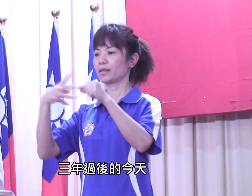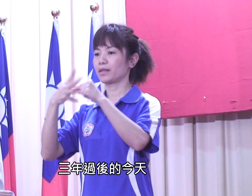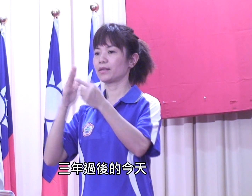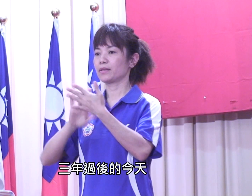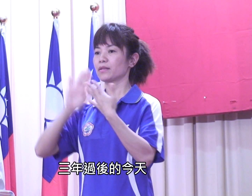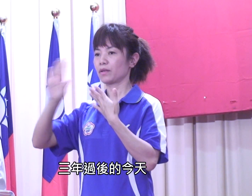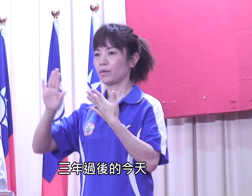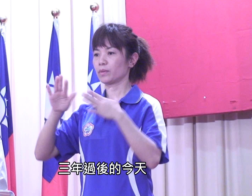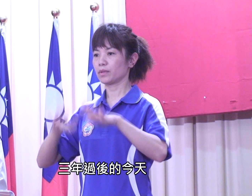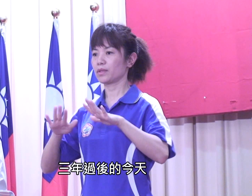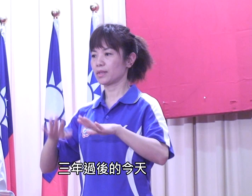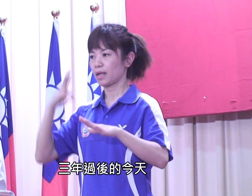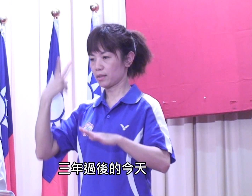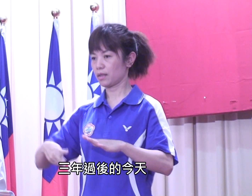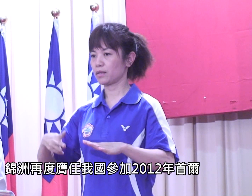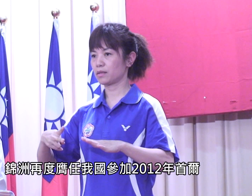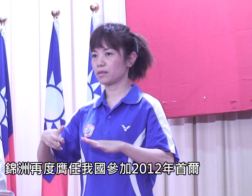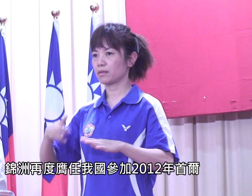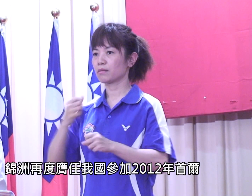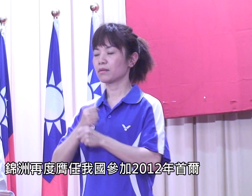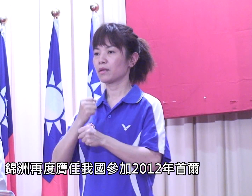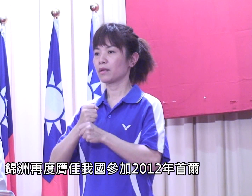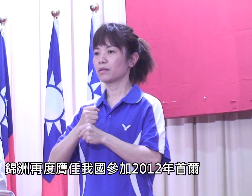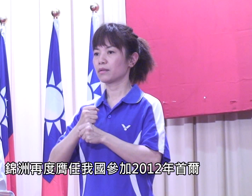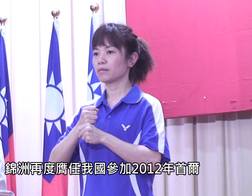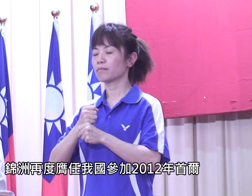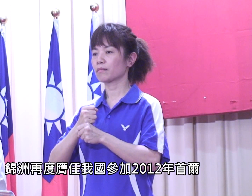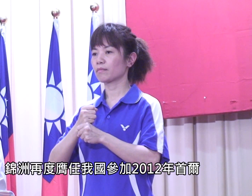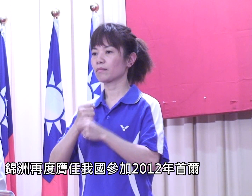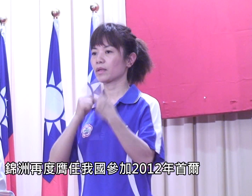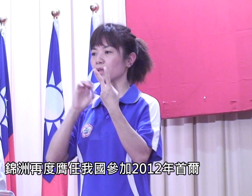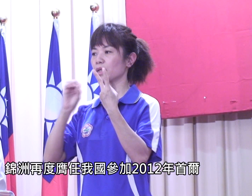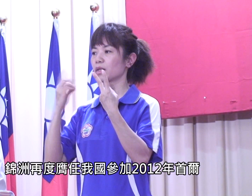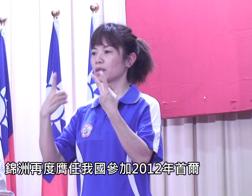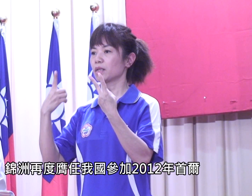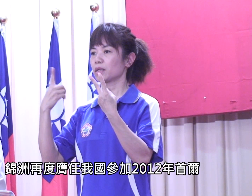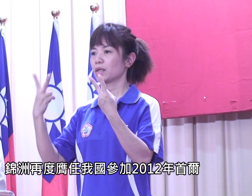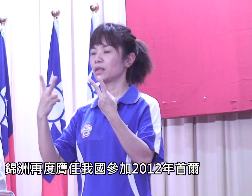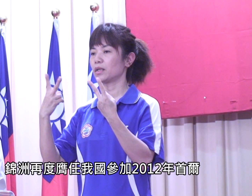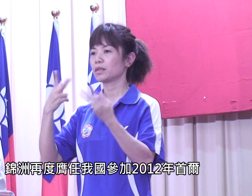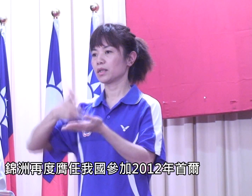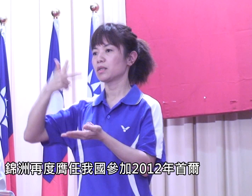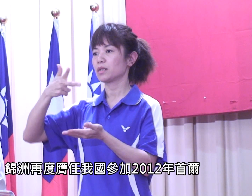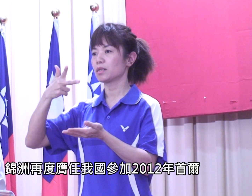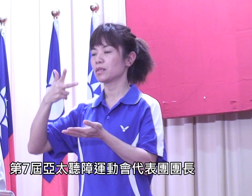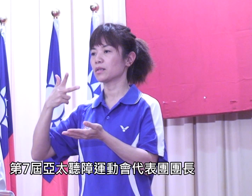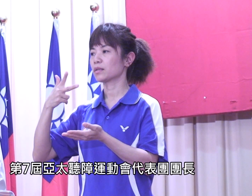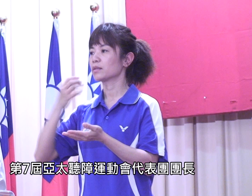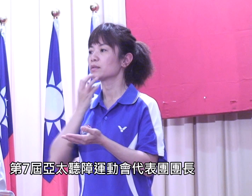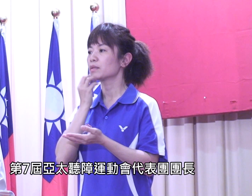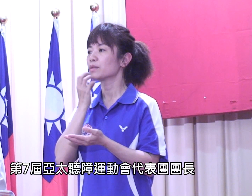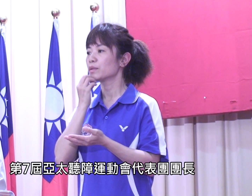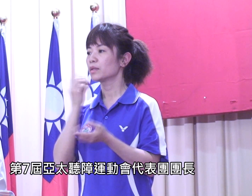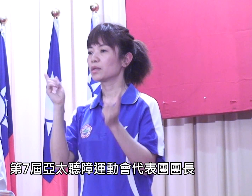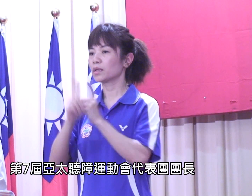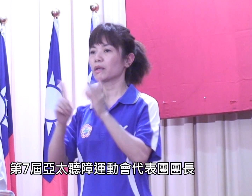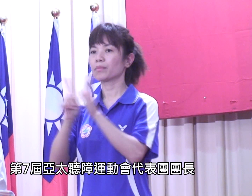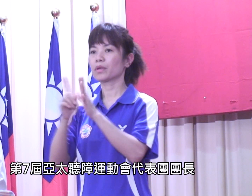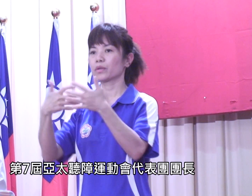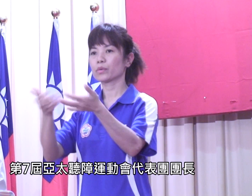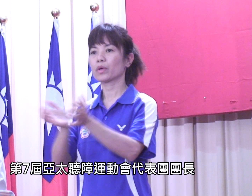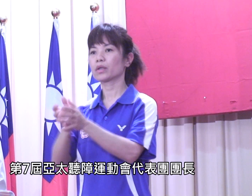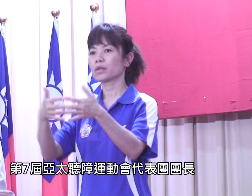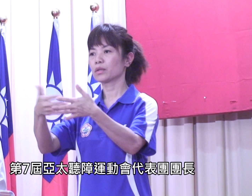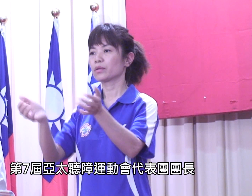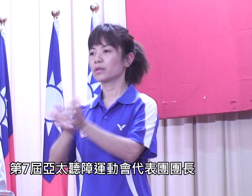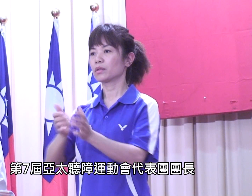任我们我国参加2012首尔第7届亚太听障运动会代表团团长，再度